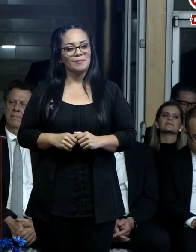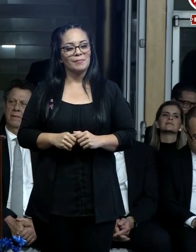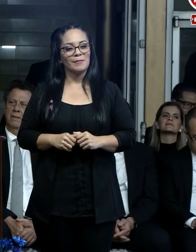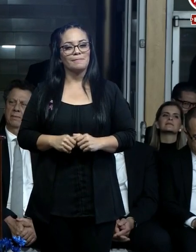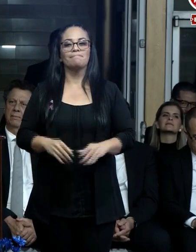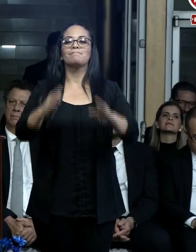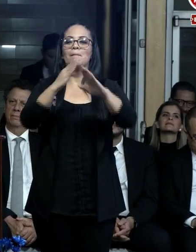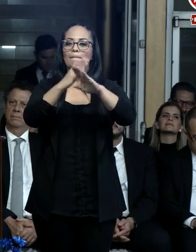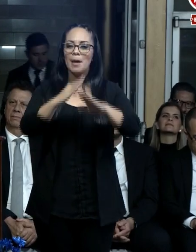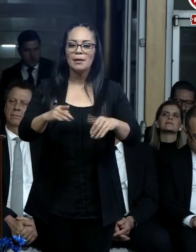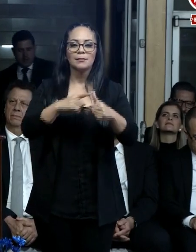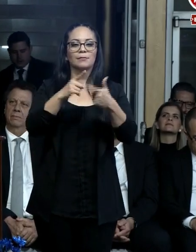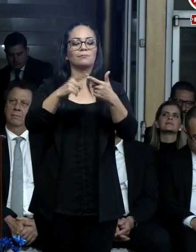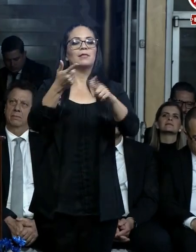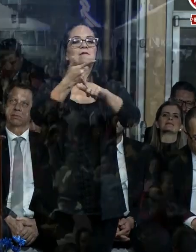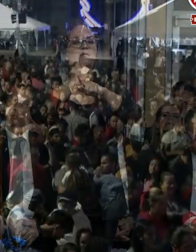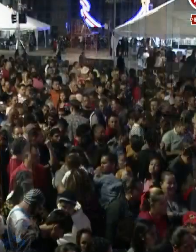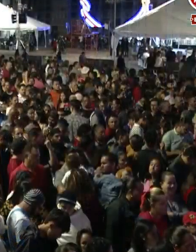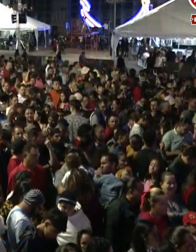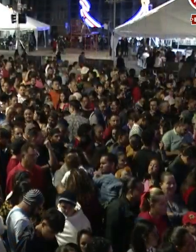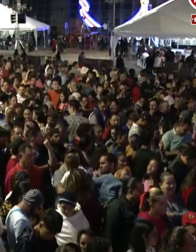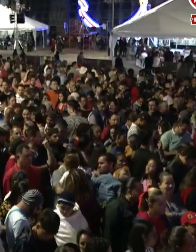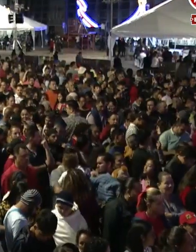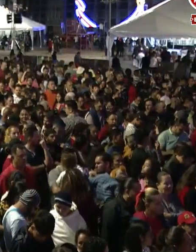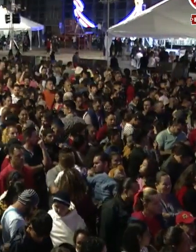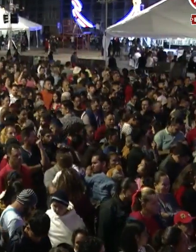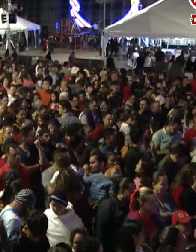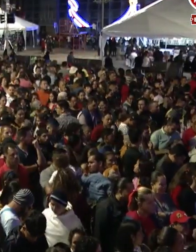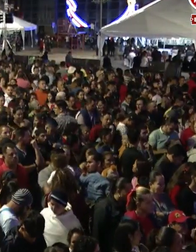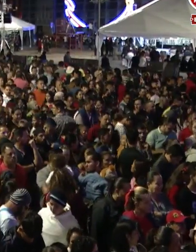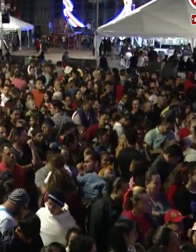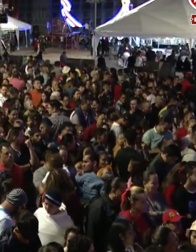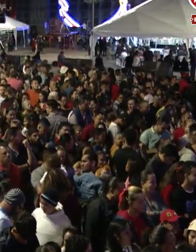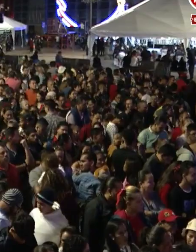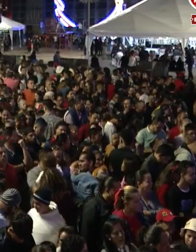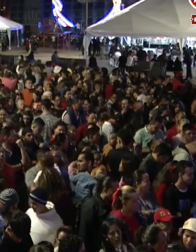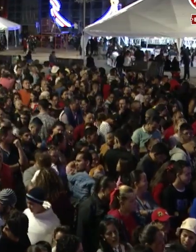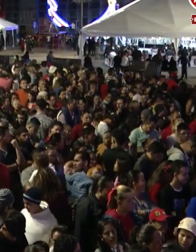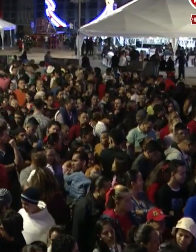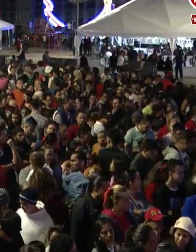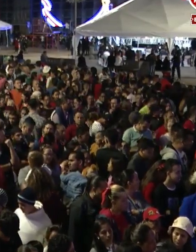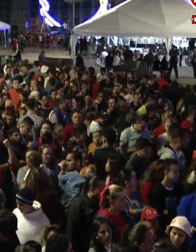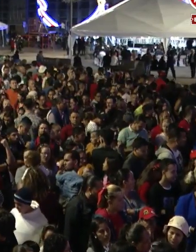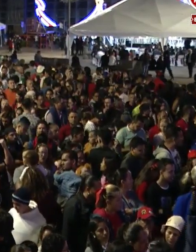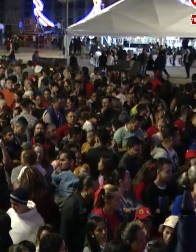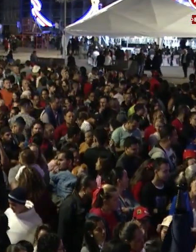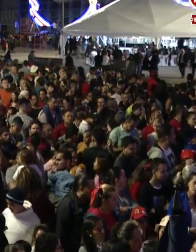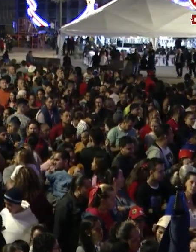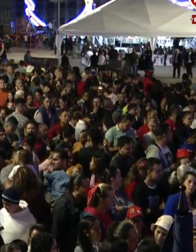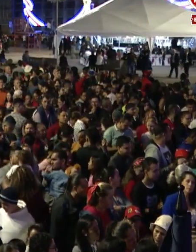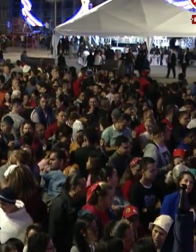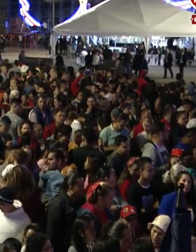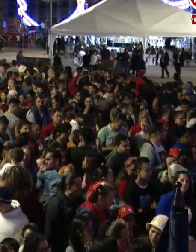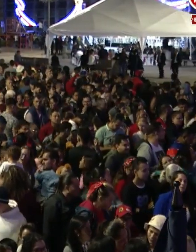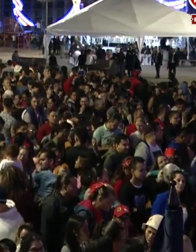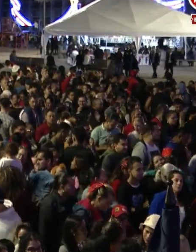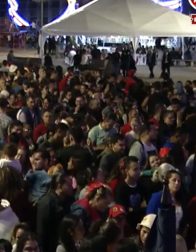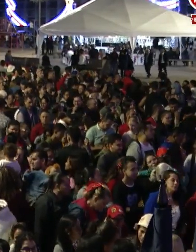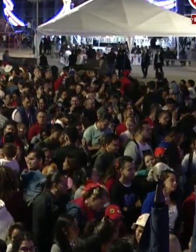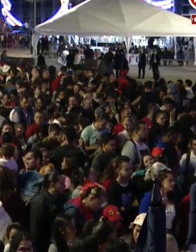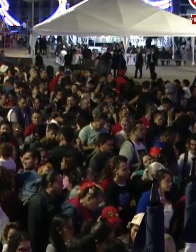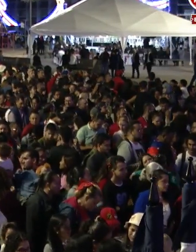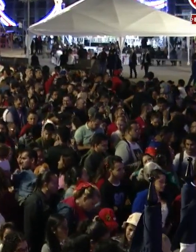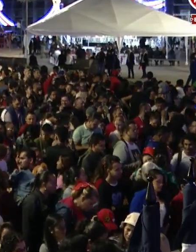Paz, libertad y democracia. Eso es lo que tenemos que defender hoy, cartagos y